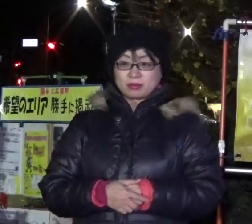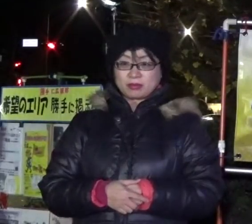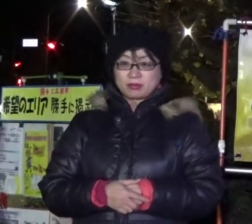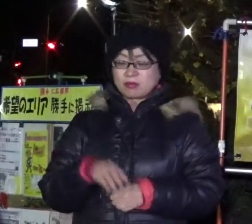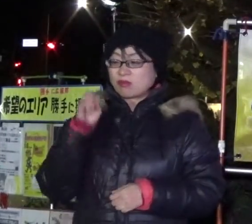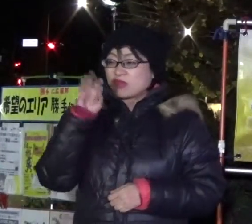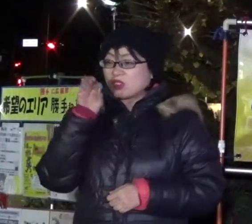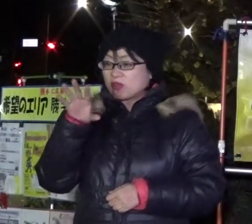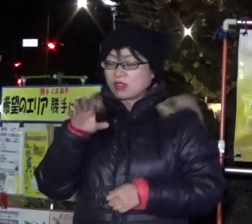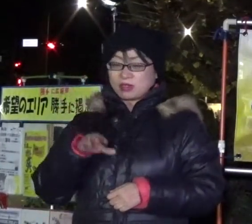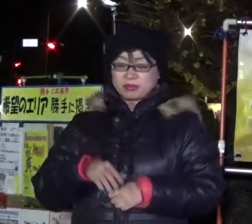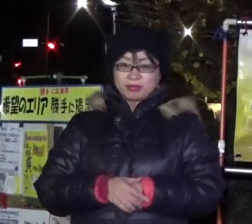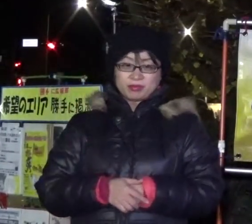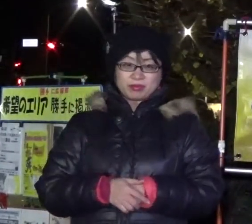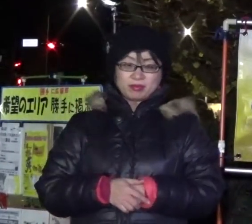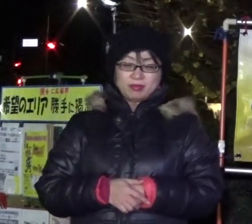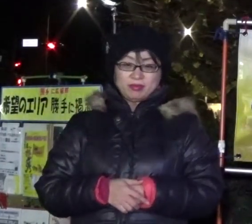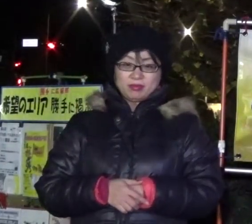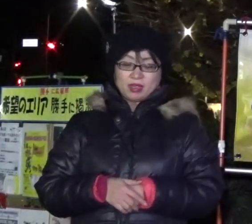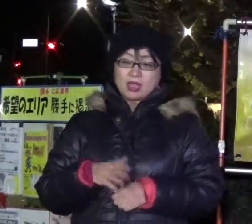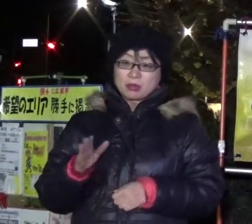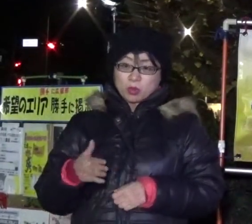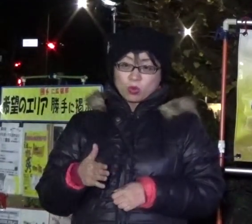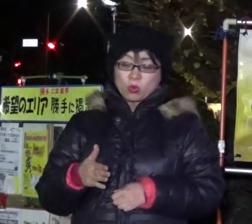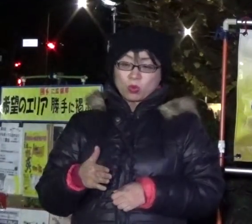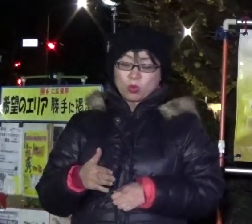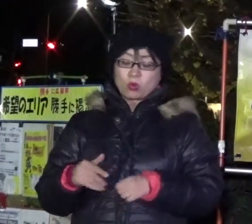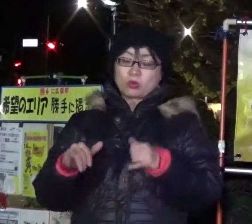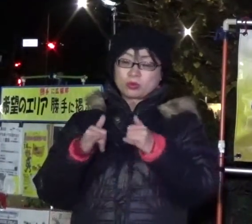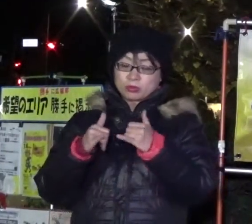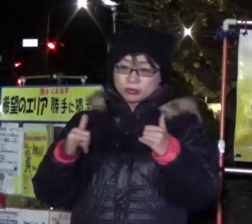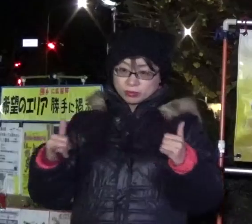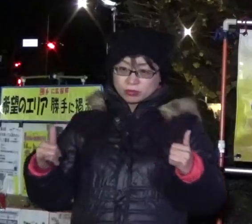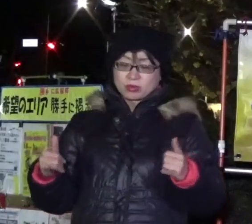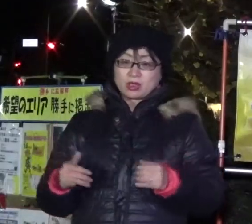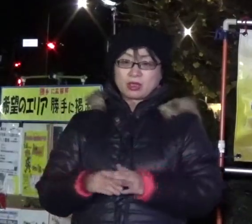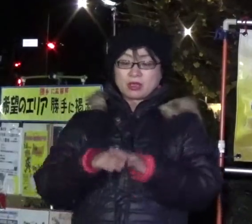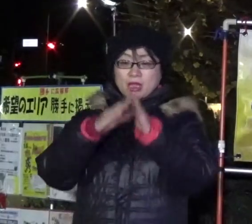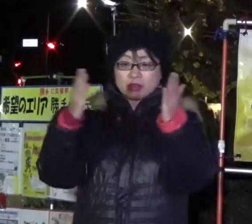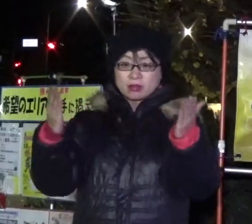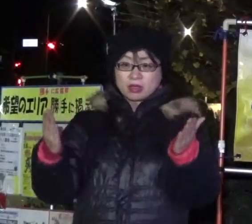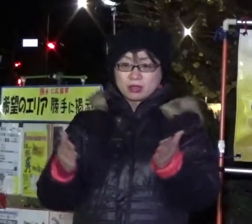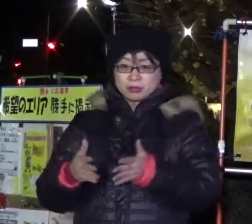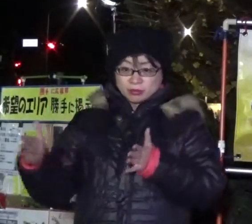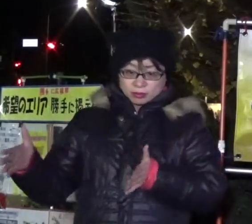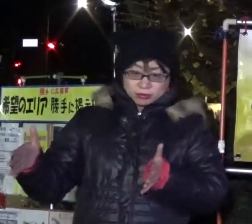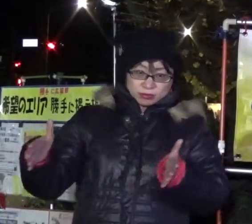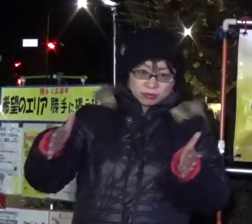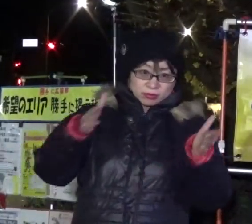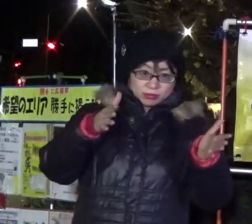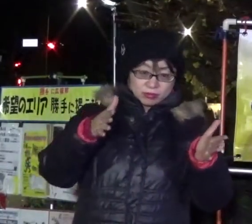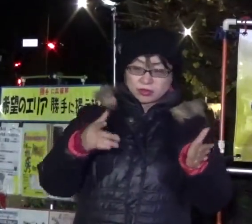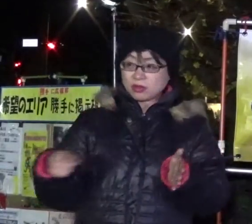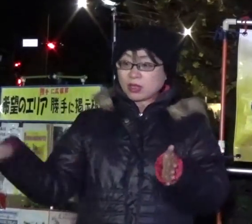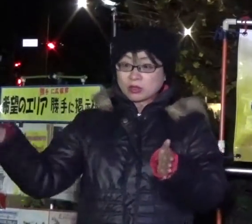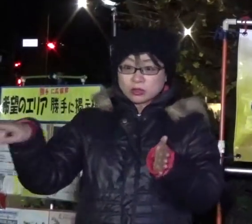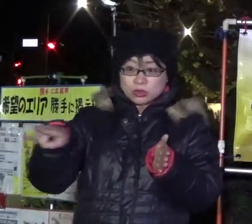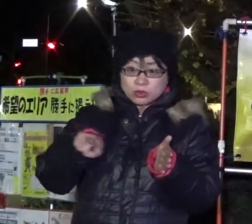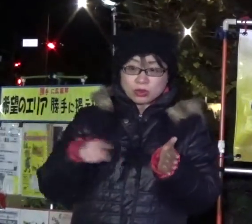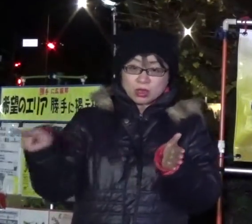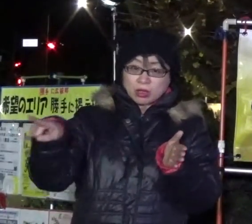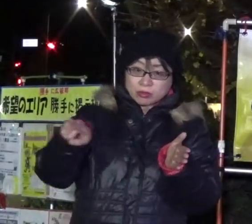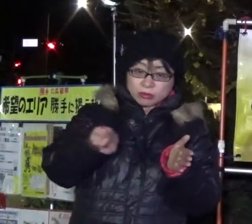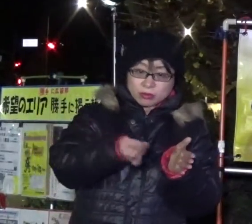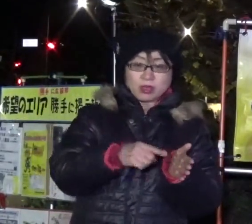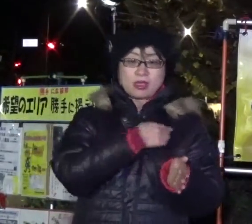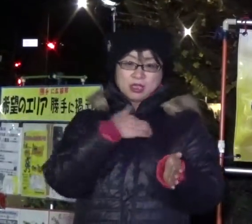やじられてるんですよ。でもね、そういう人だってね、やっぱりね、全体がぐーっと動くときは味方になるんですよ。で、